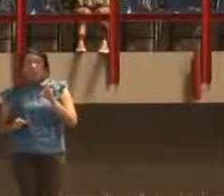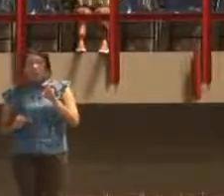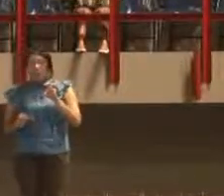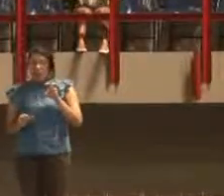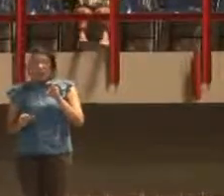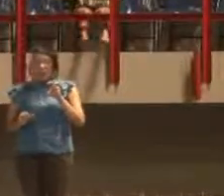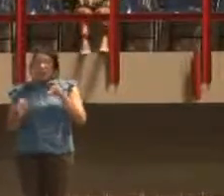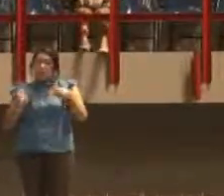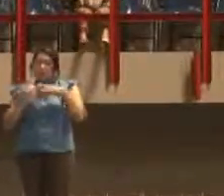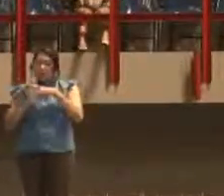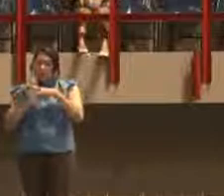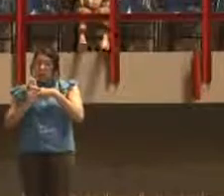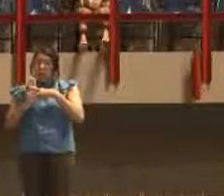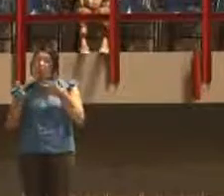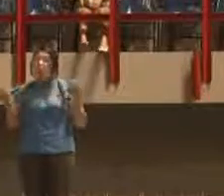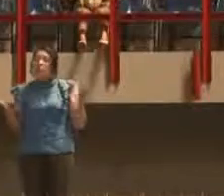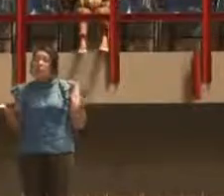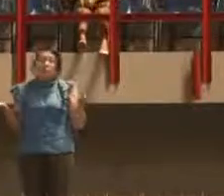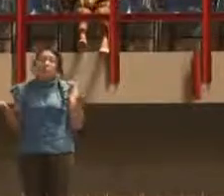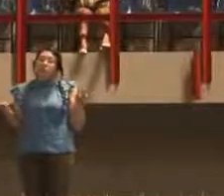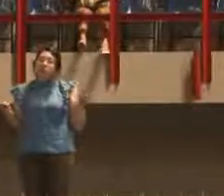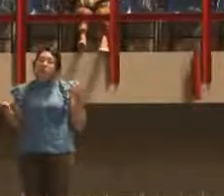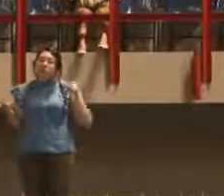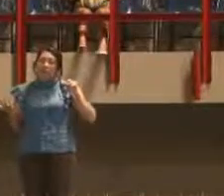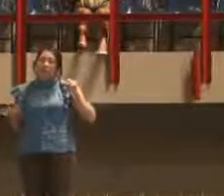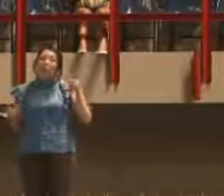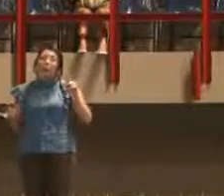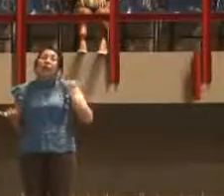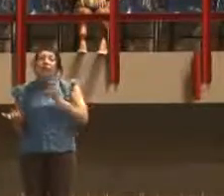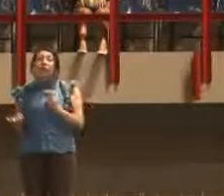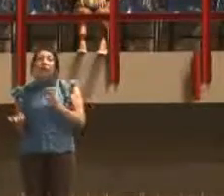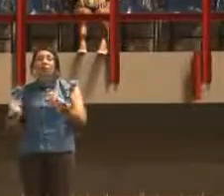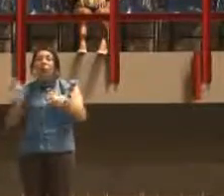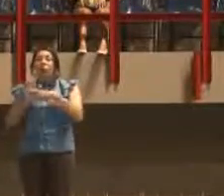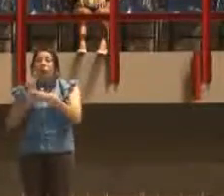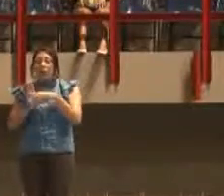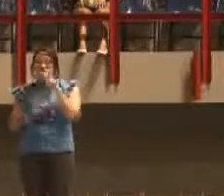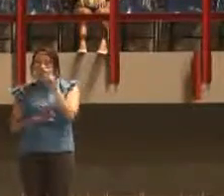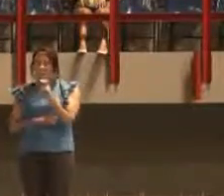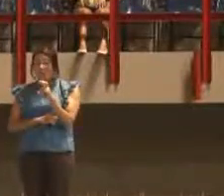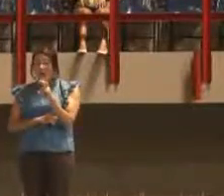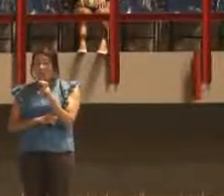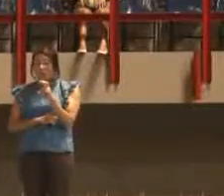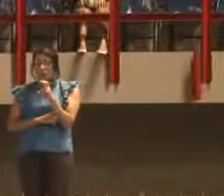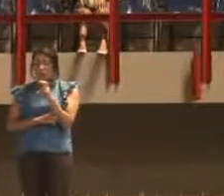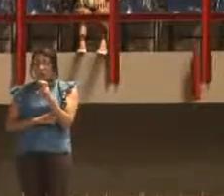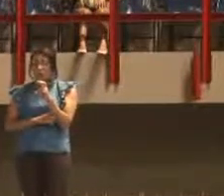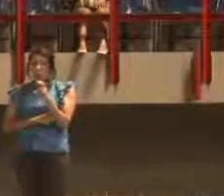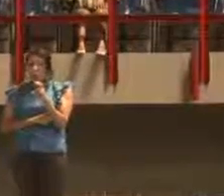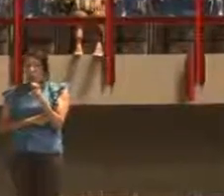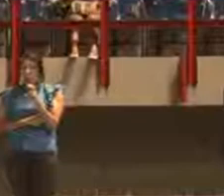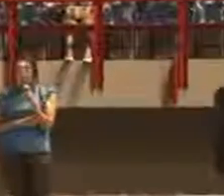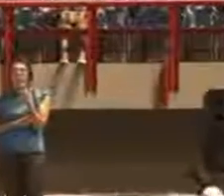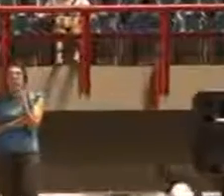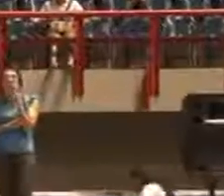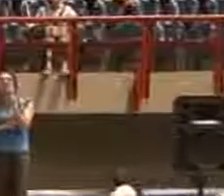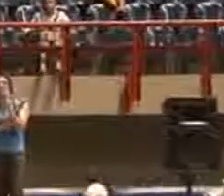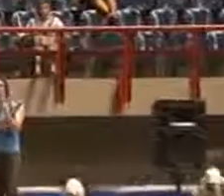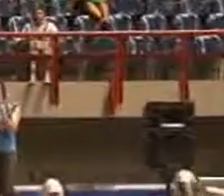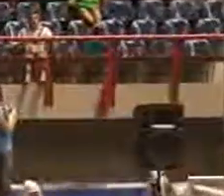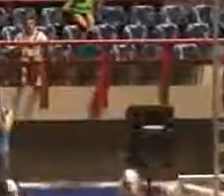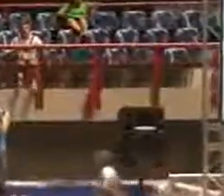outras. Quanto é que dá a permutação de 5 pessoas? Dá 5, que é isso aqui, 5,